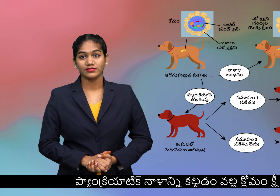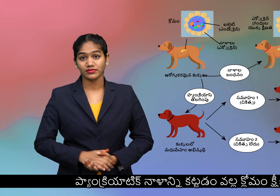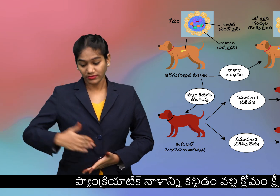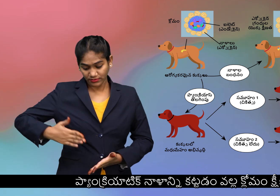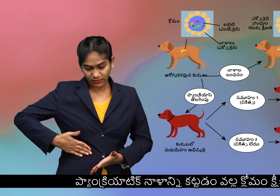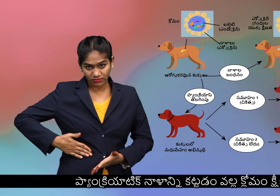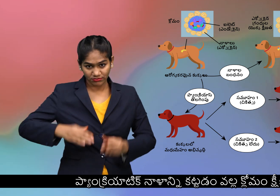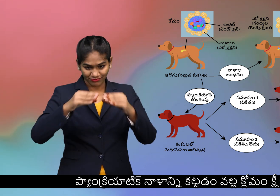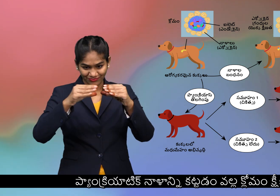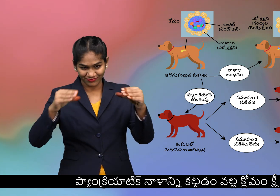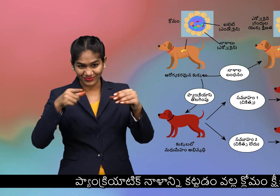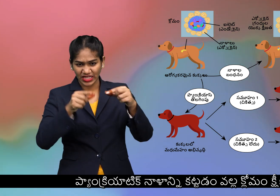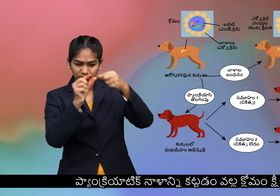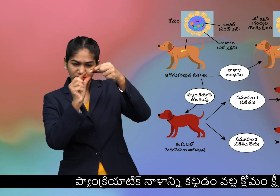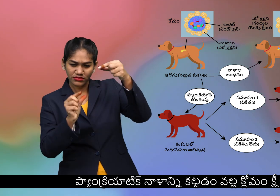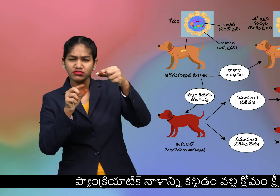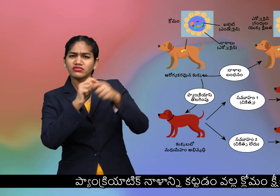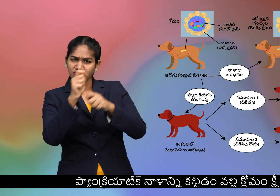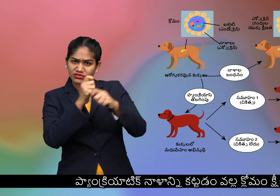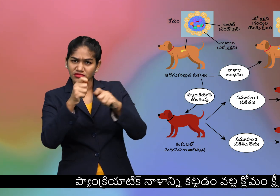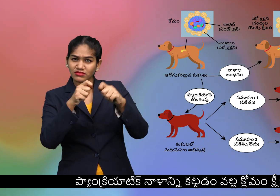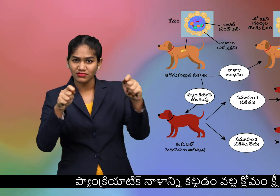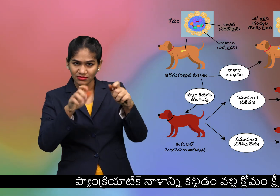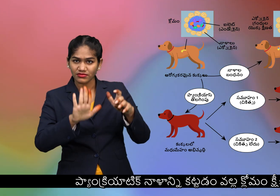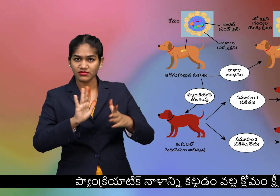ప్యాంక్రియాటిక్ నాళాన్ని కట్టడం వల్ల క్లోమం క్షీణిస్తుంది.